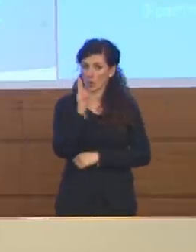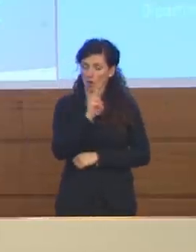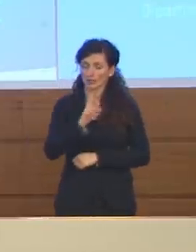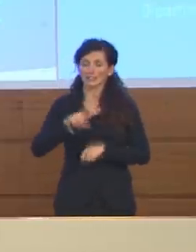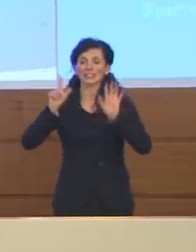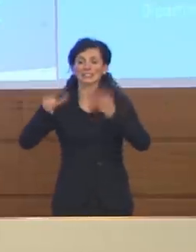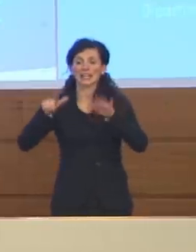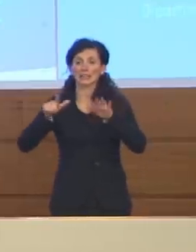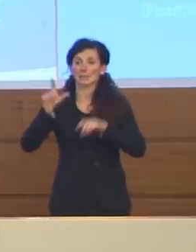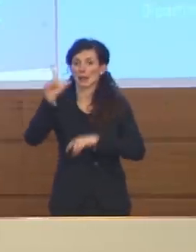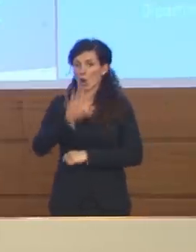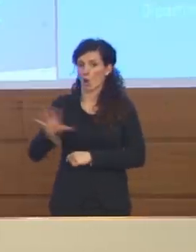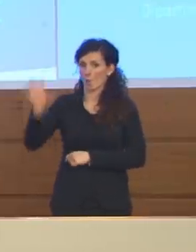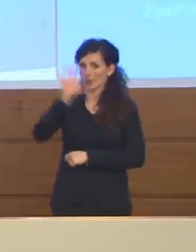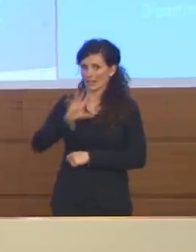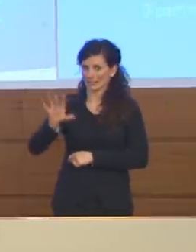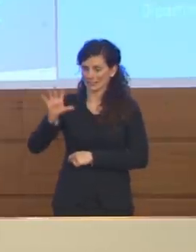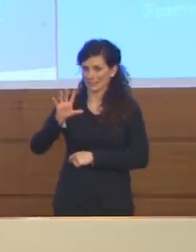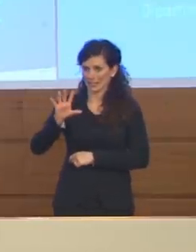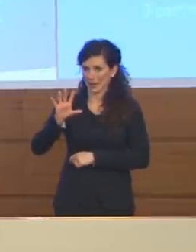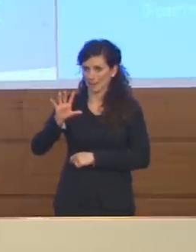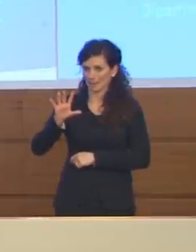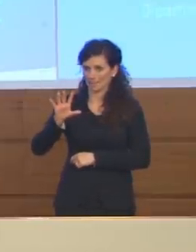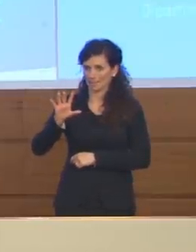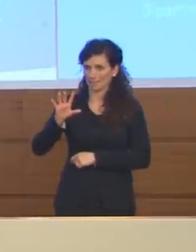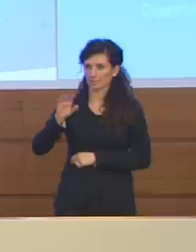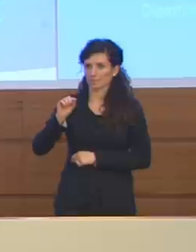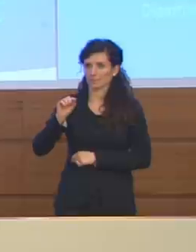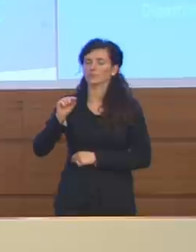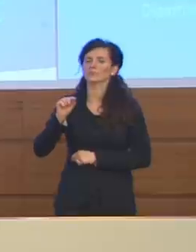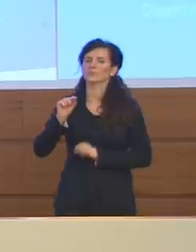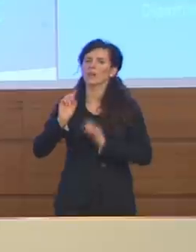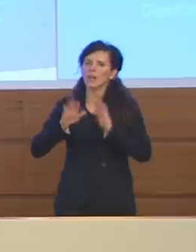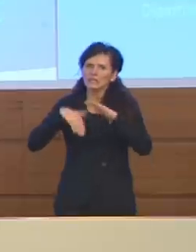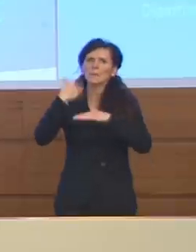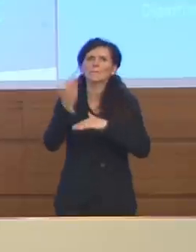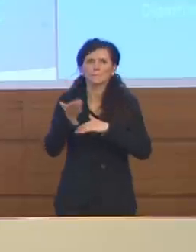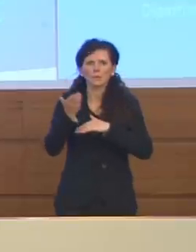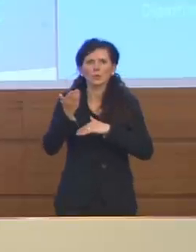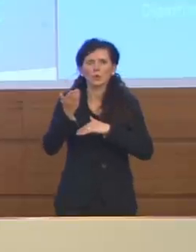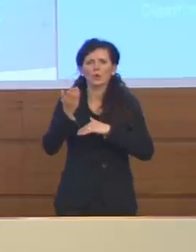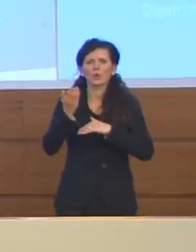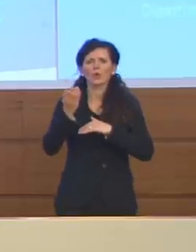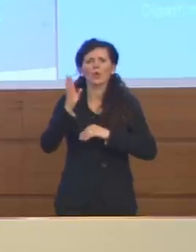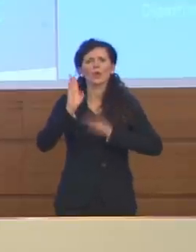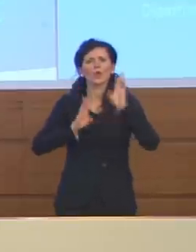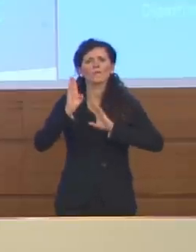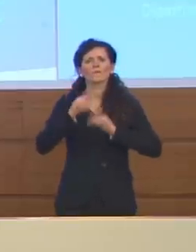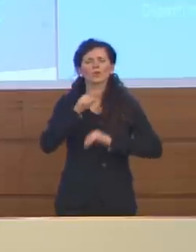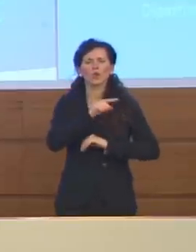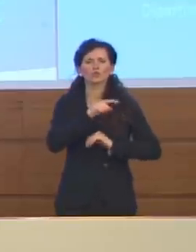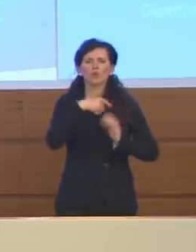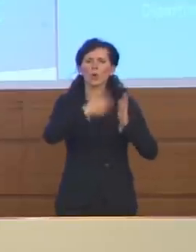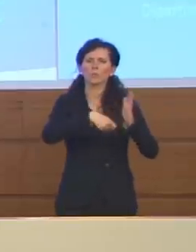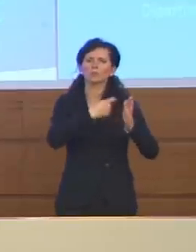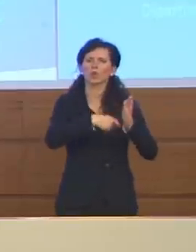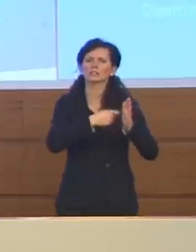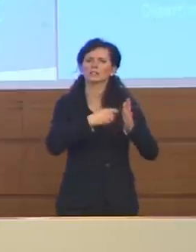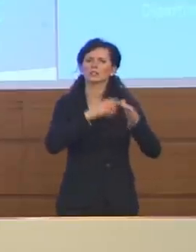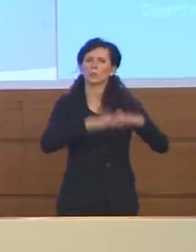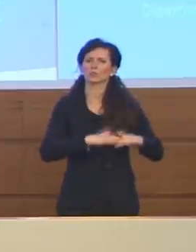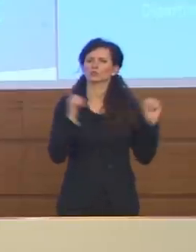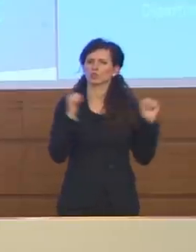in più rispetto al bollettino della protezione civile e quindi la domanda è